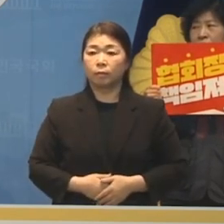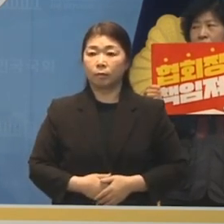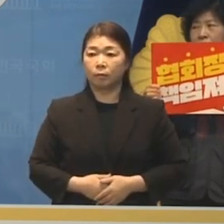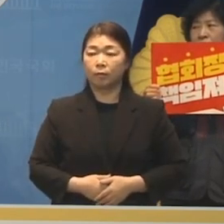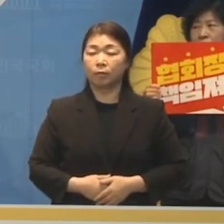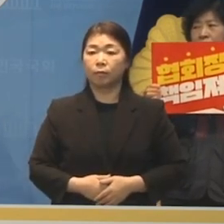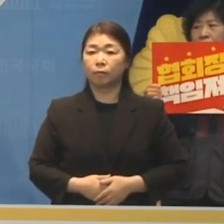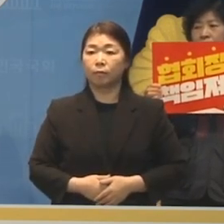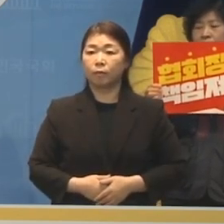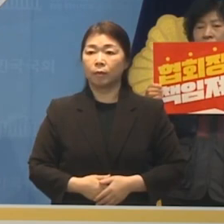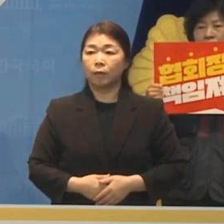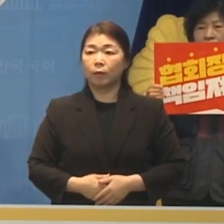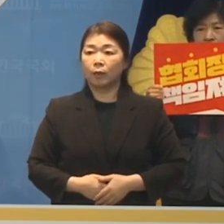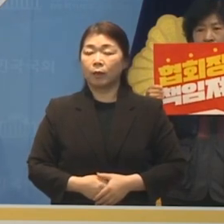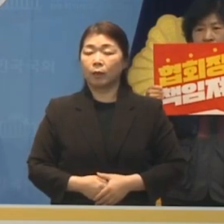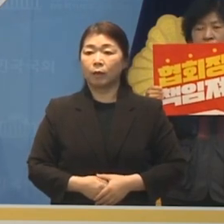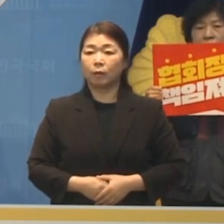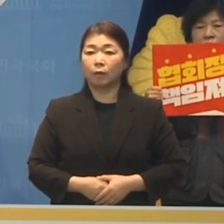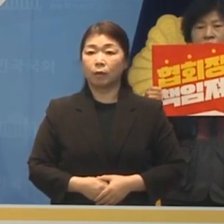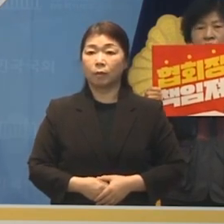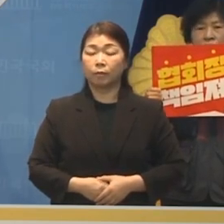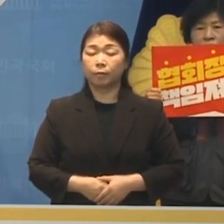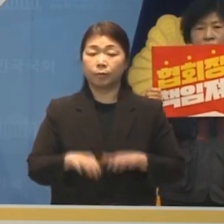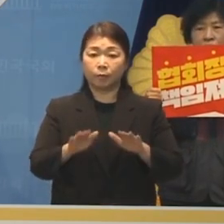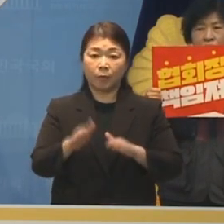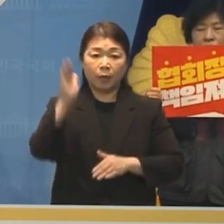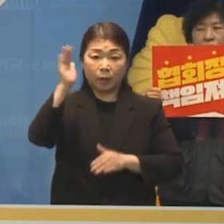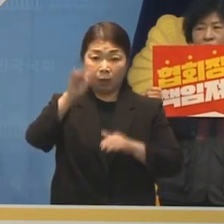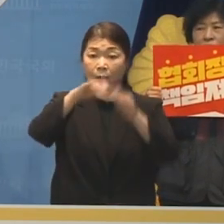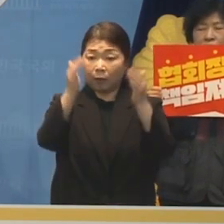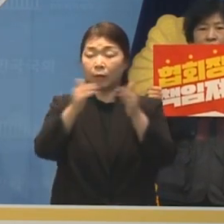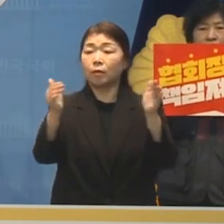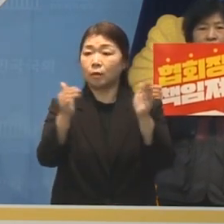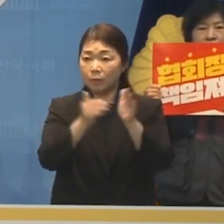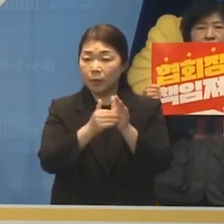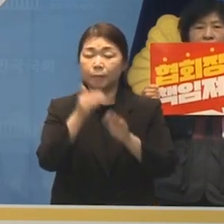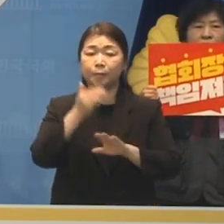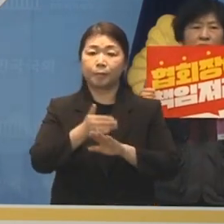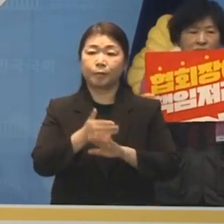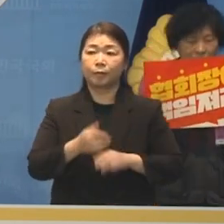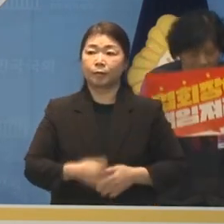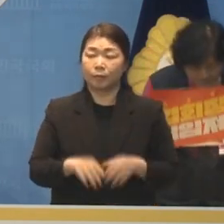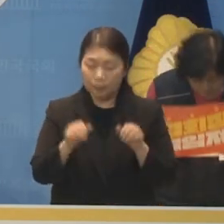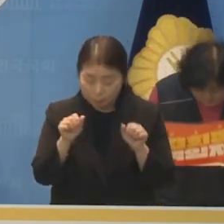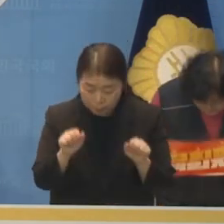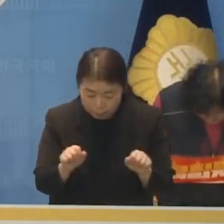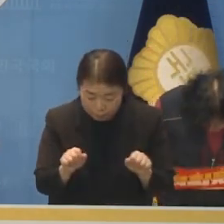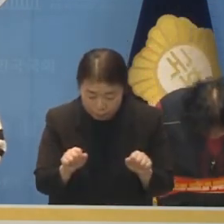네. 그러면 이상으로 마치도록 하겠습니다. 감사합니다.